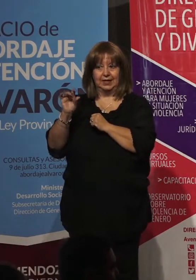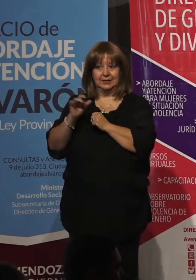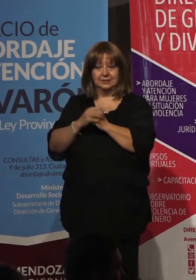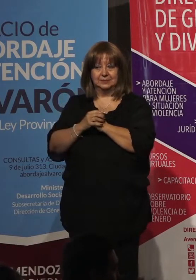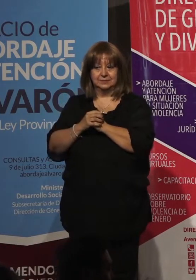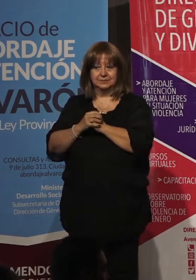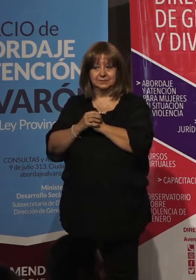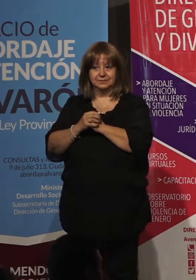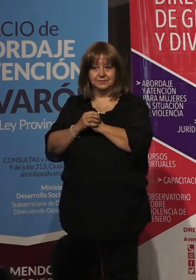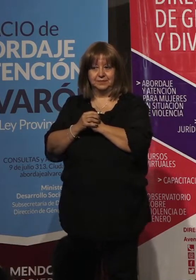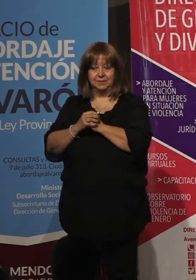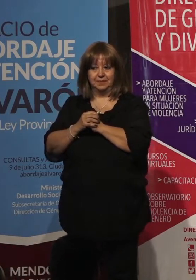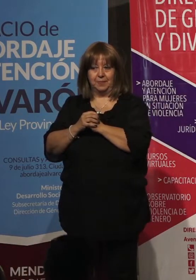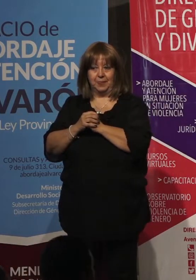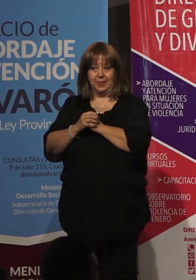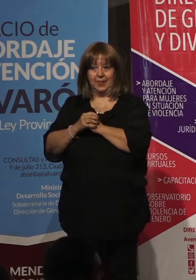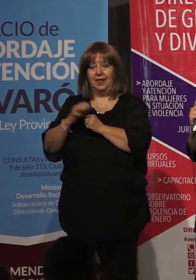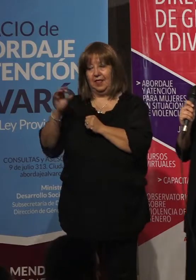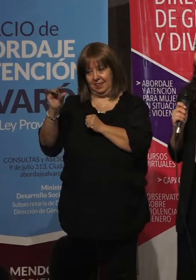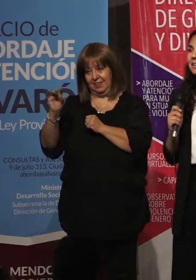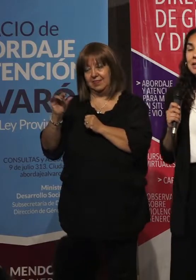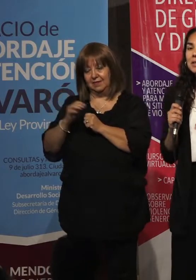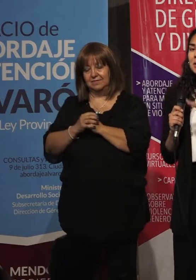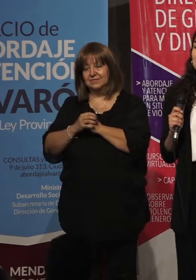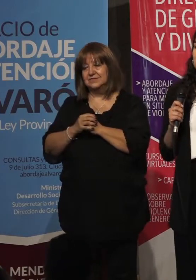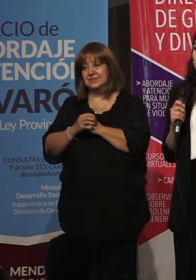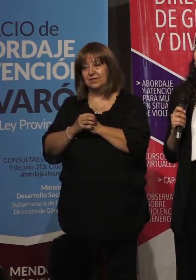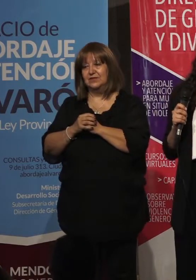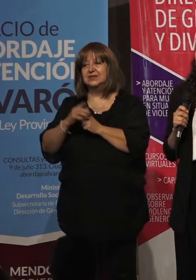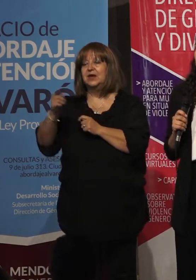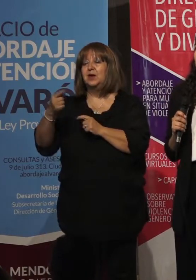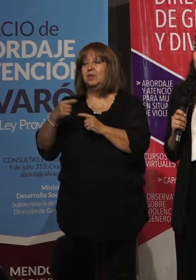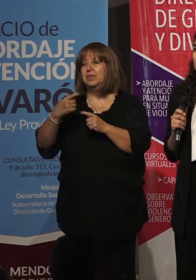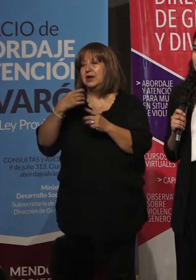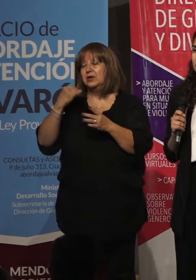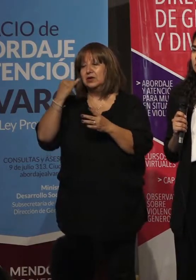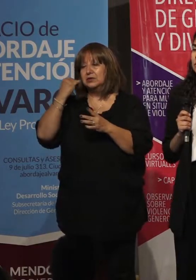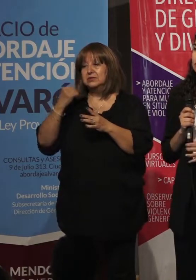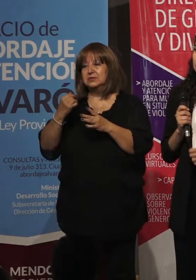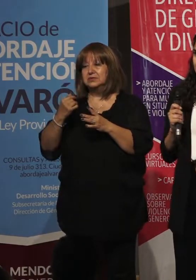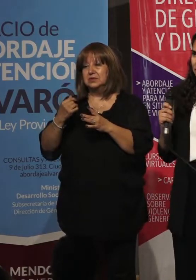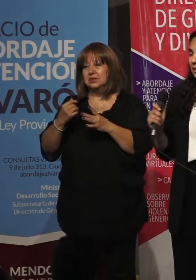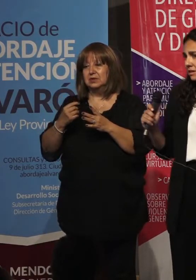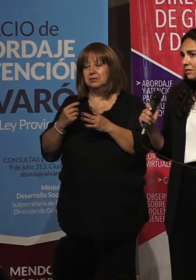difícil. Debería. O sea, volvemos al debería, ¿eh? Deberían pasar un montón de cosas. Me